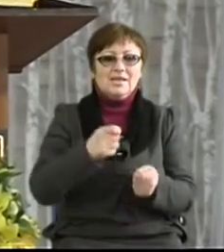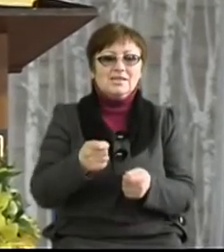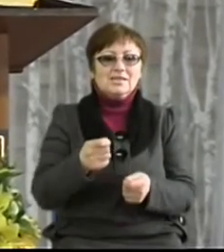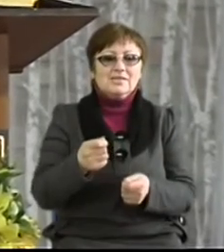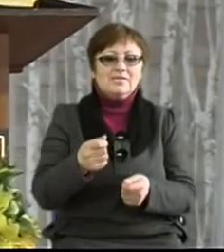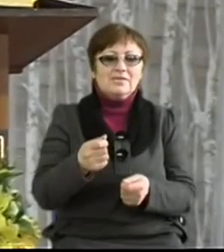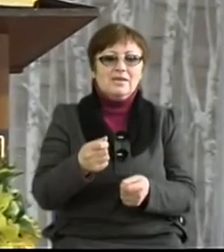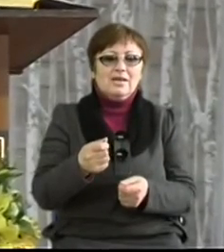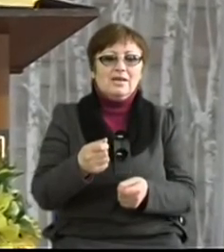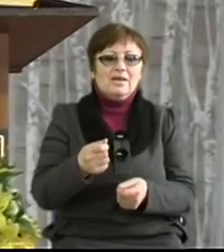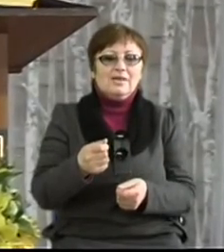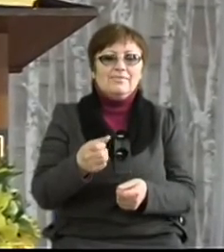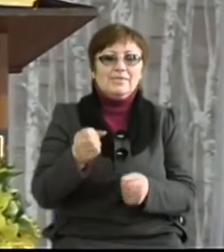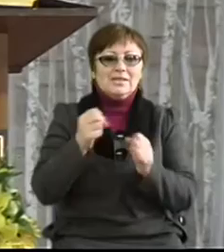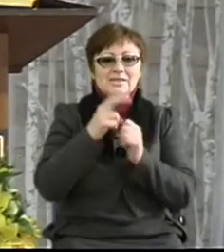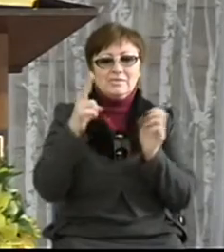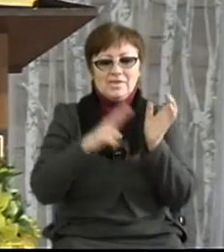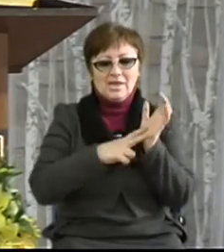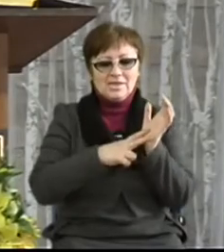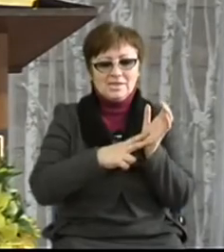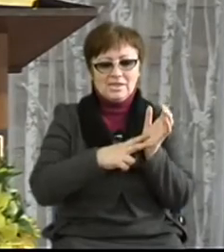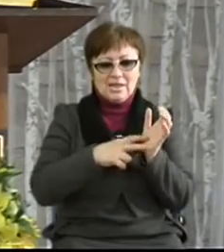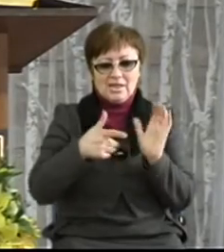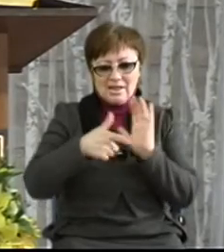глава, 21 стих.